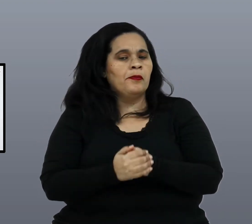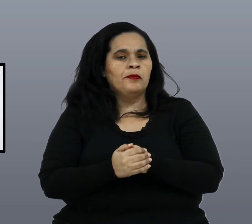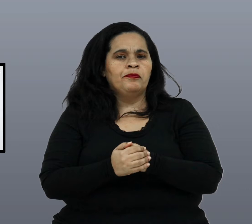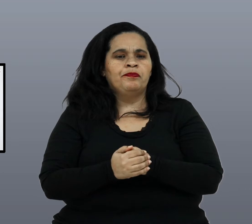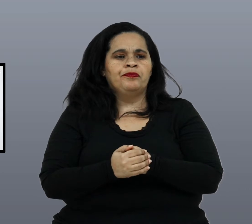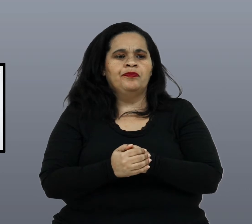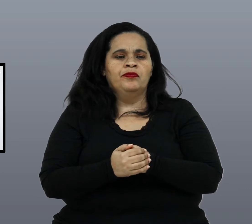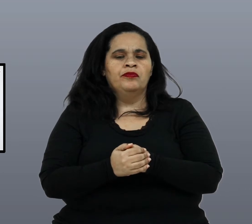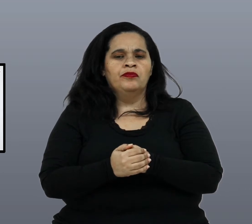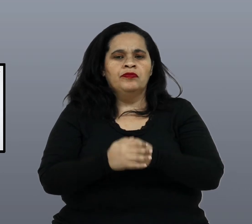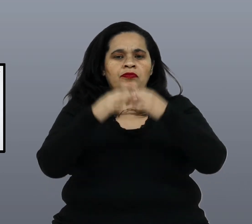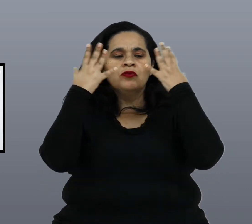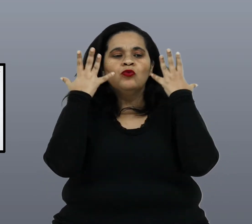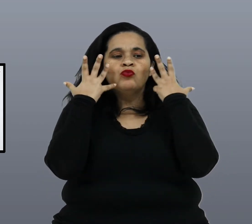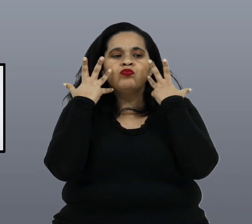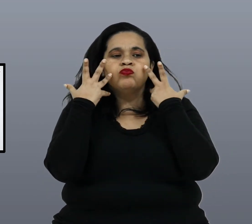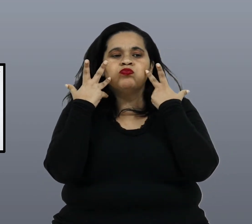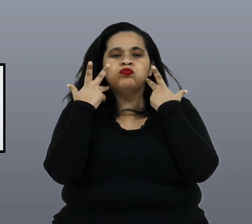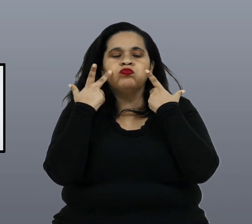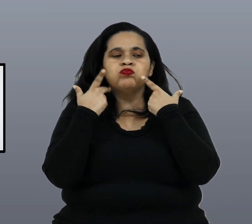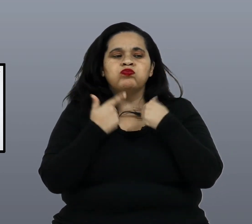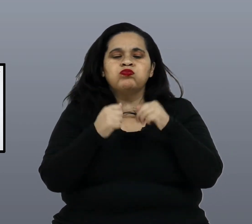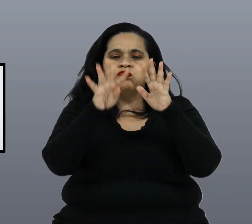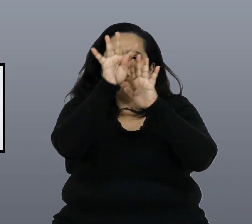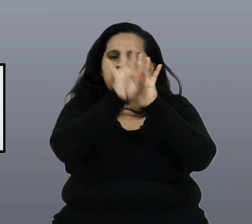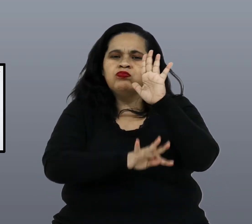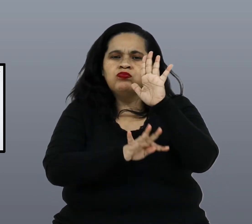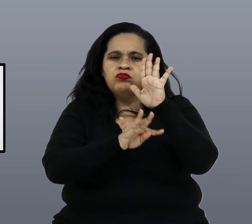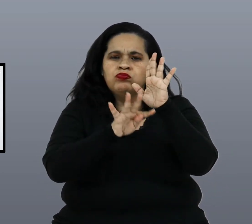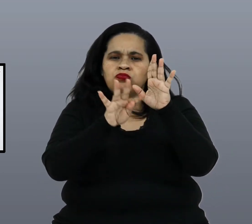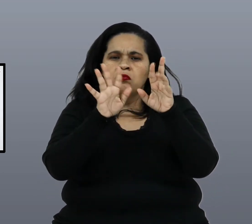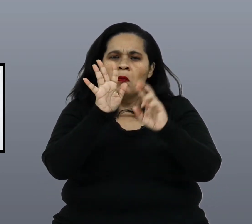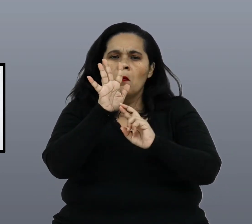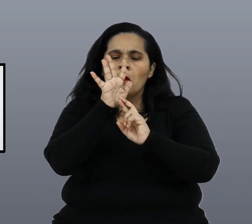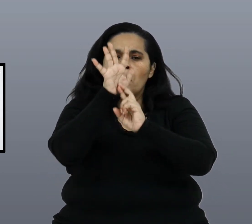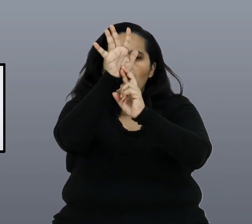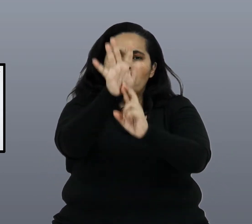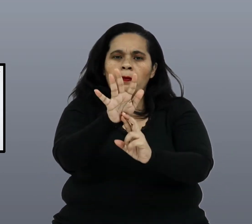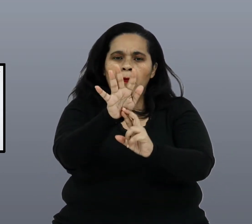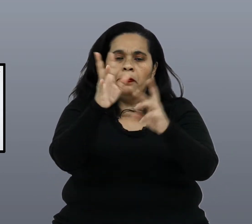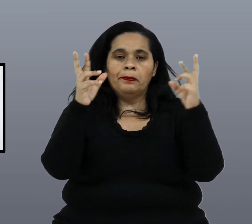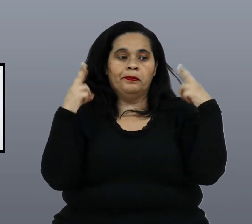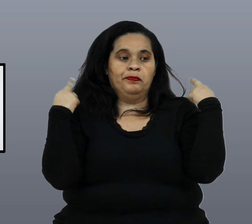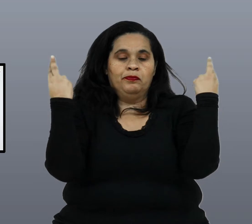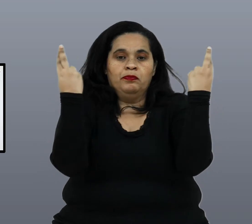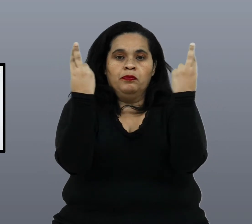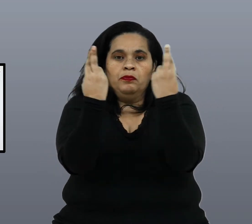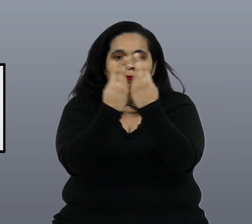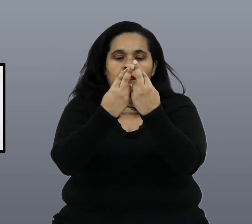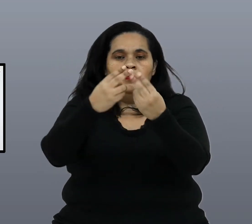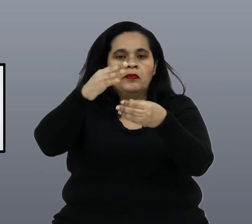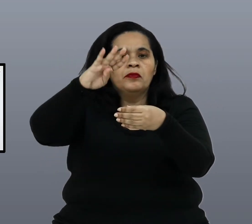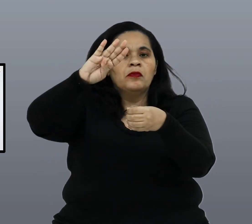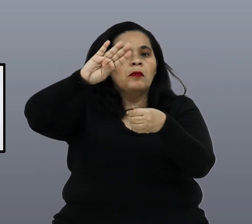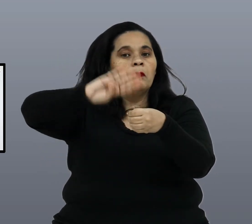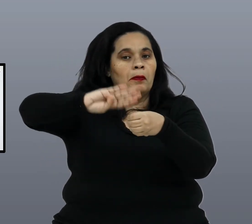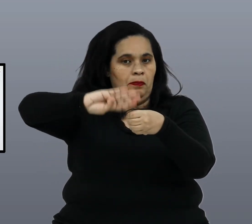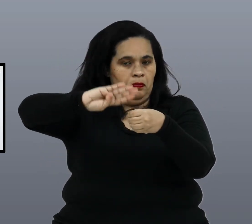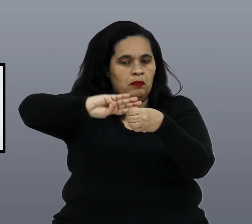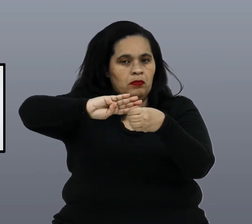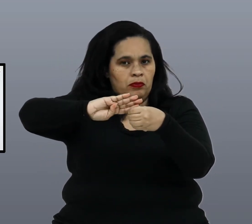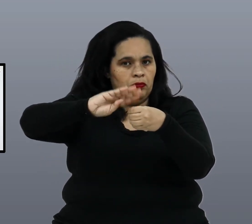leão, nesse texto, ele vai representar o Império Babilônico, né? O